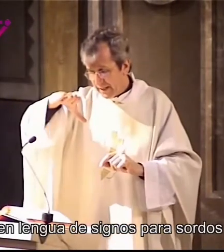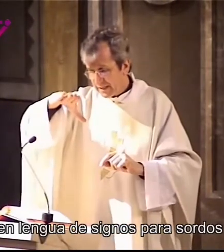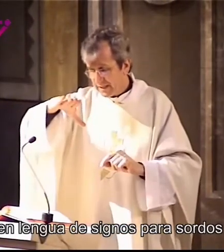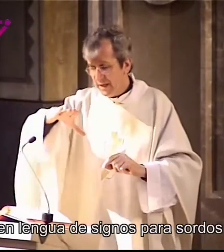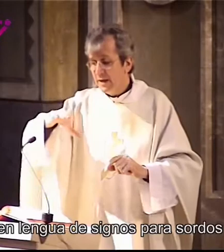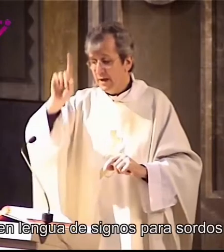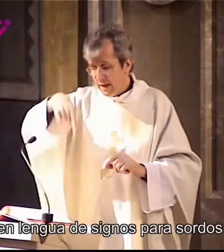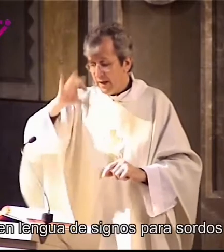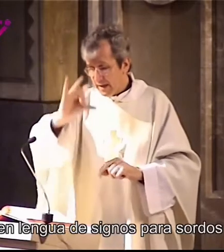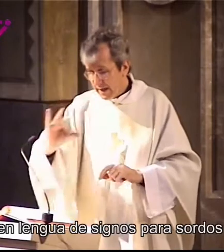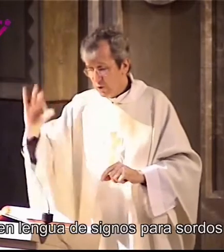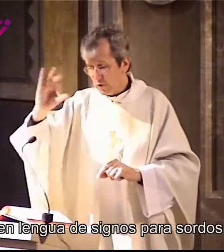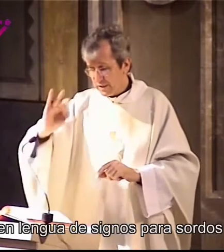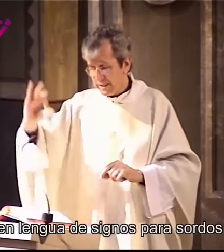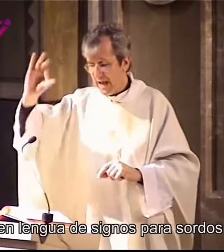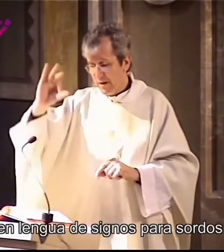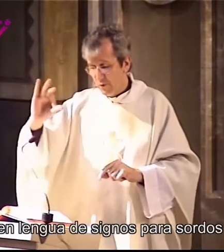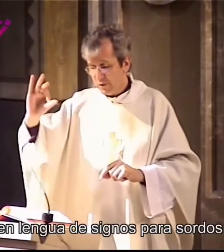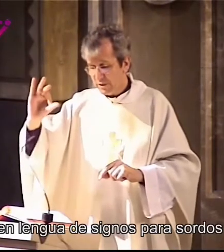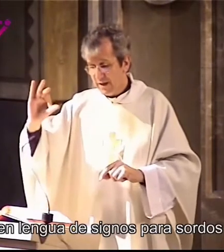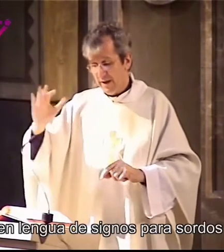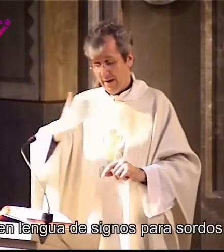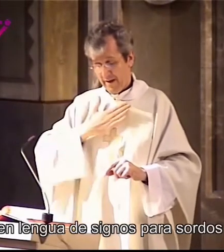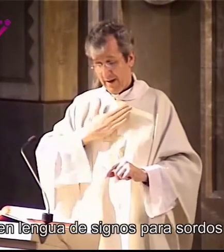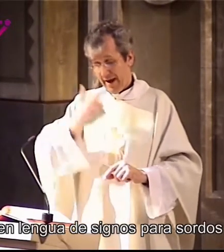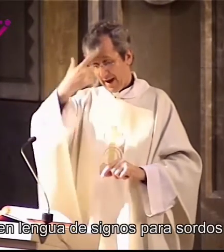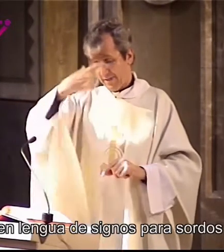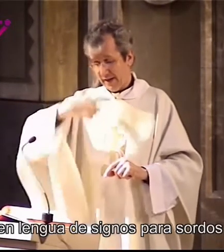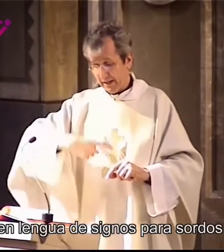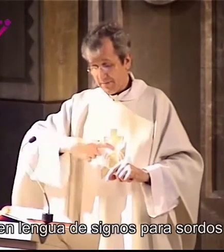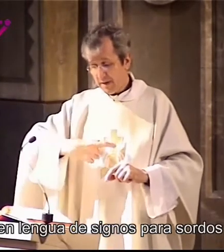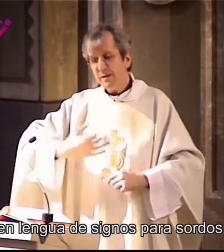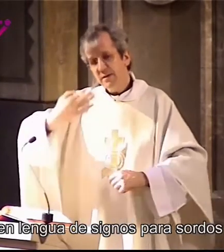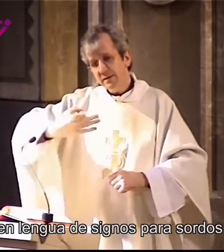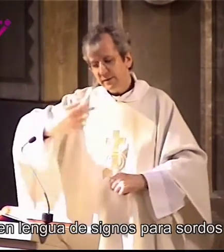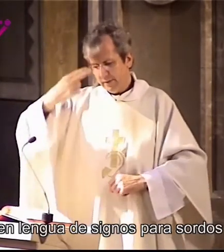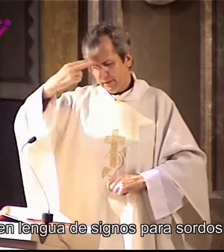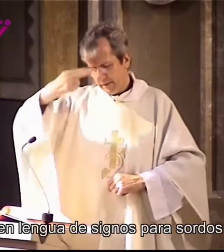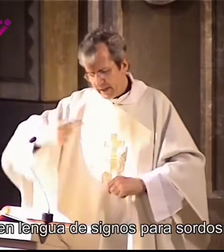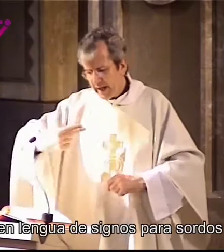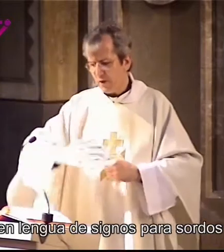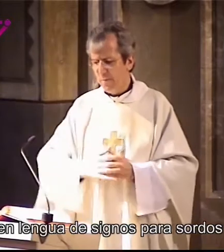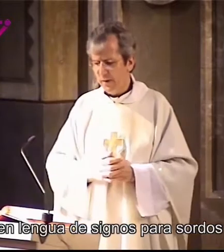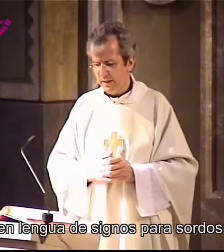y en los salmos acerca de mí tenía que cumplirse.